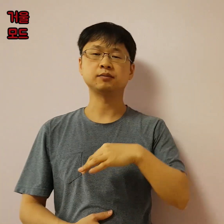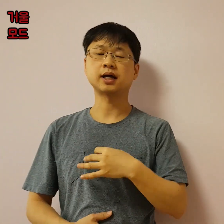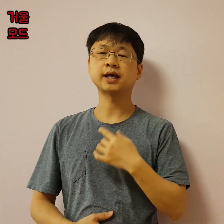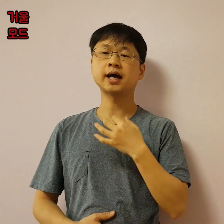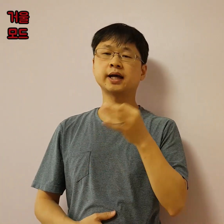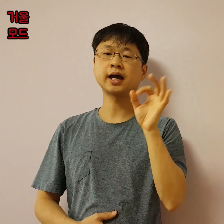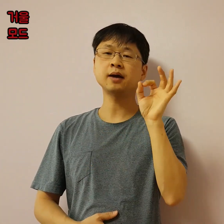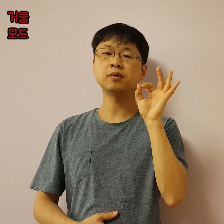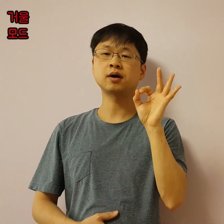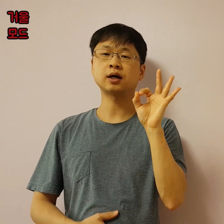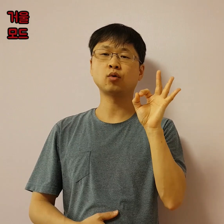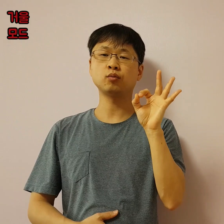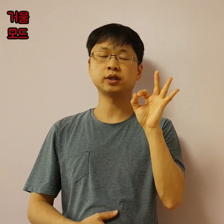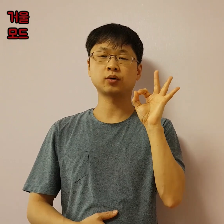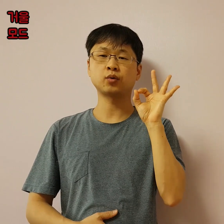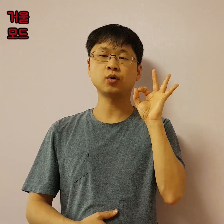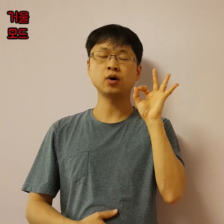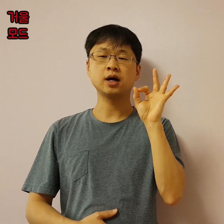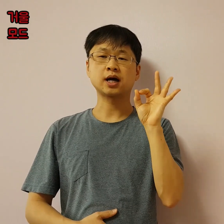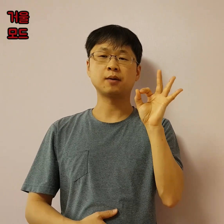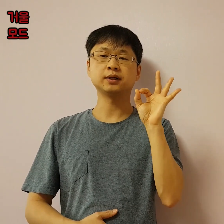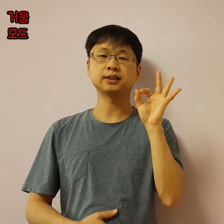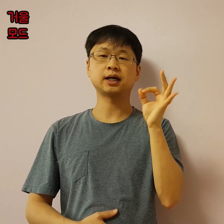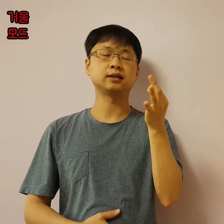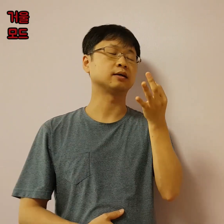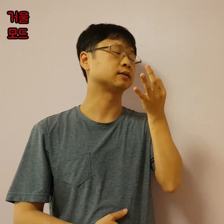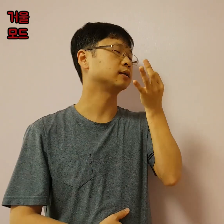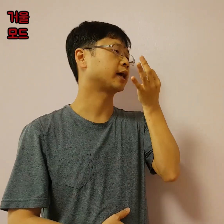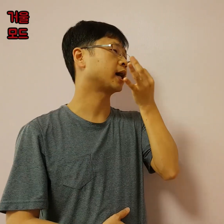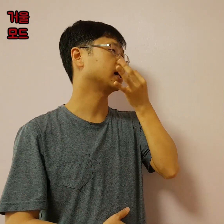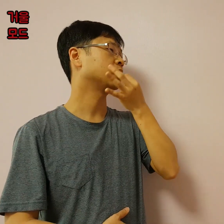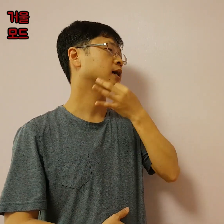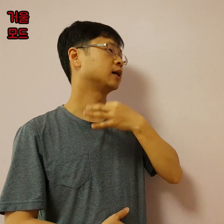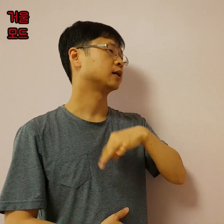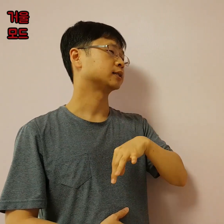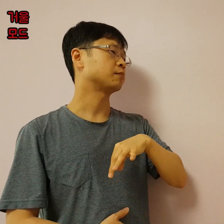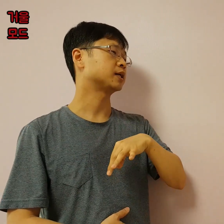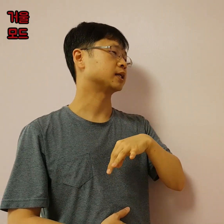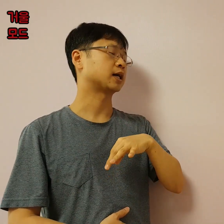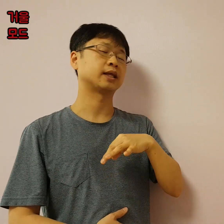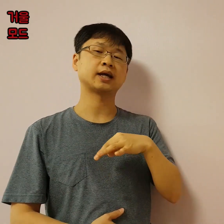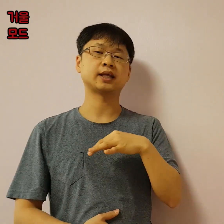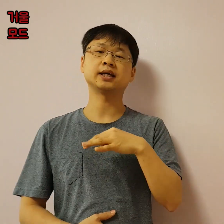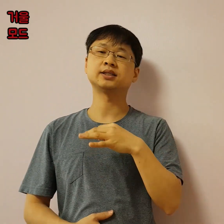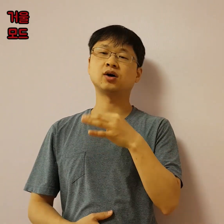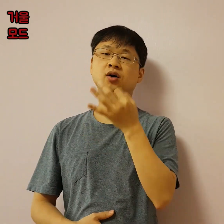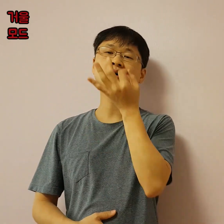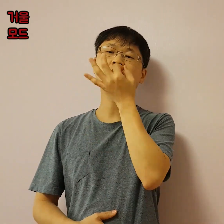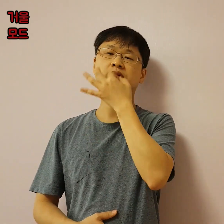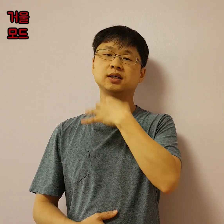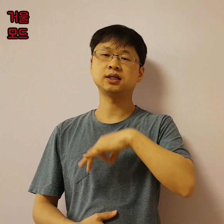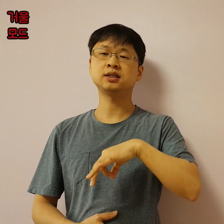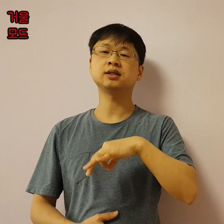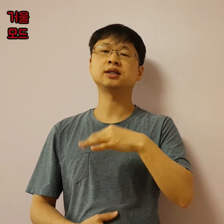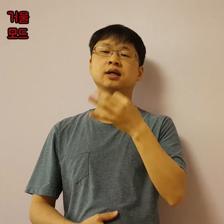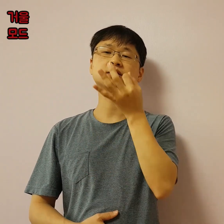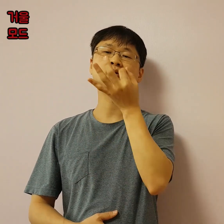이익입니다. 나에게 뭔가 도움이 되고 값어치가 있는 것을 내가 삼키니까 내게 되겠죠. 이득이 되는